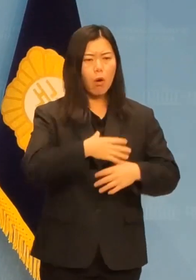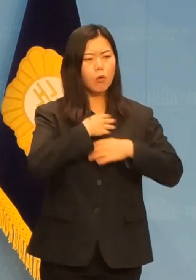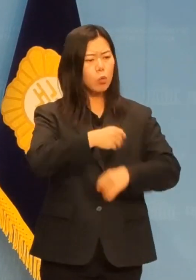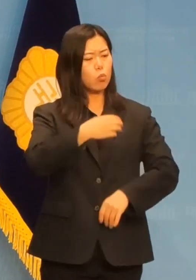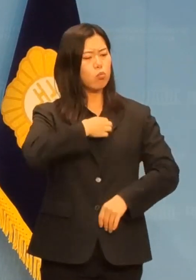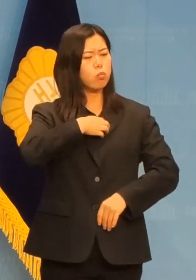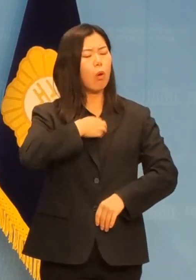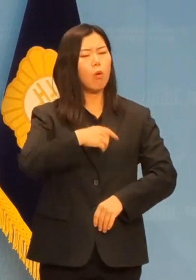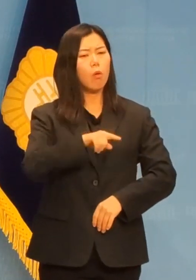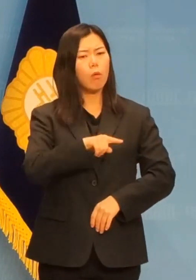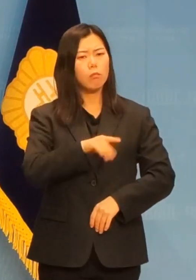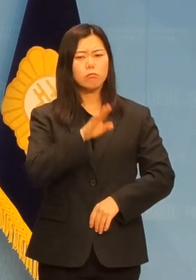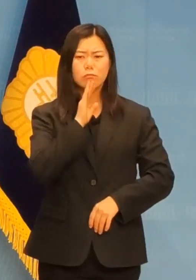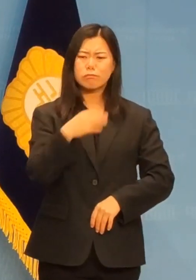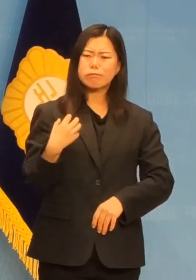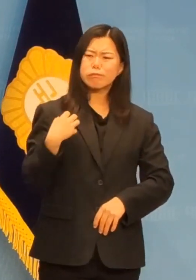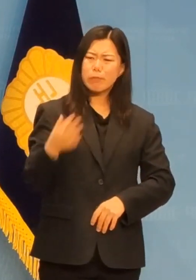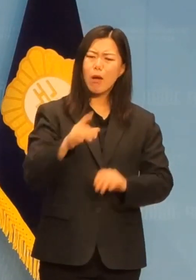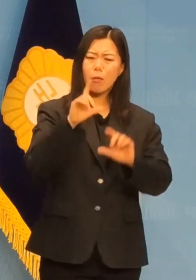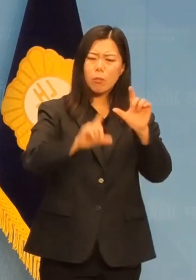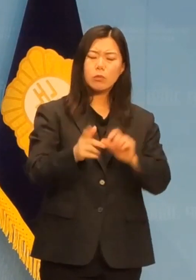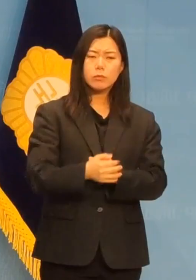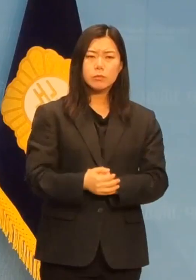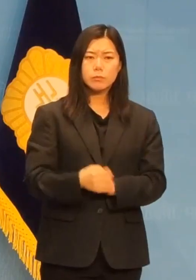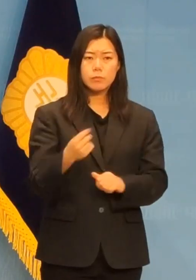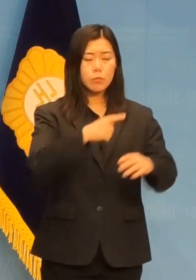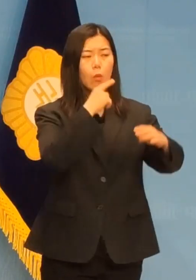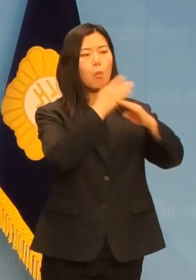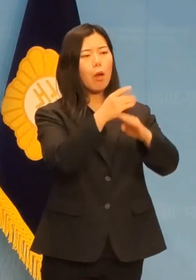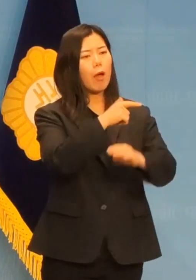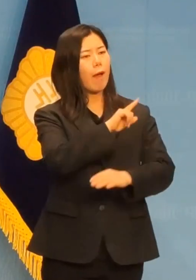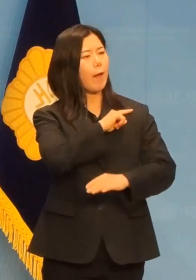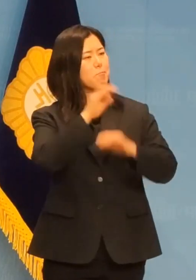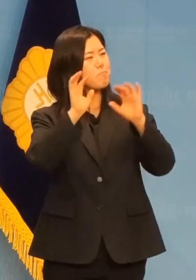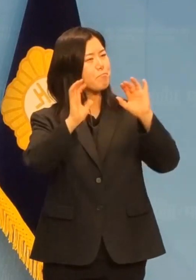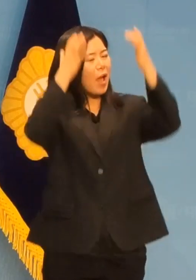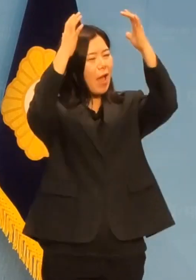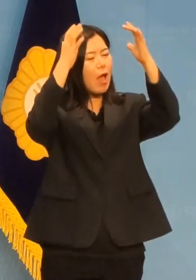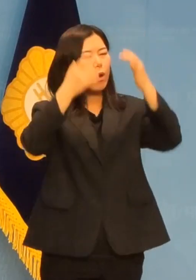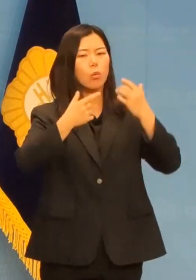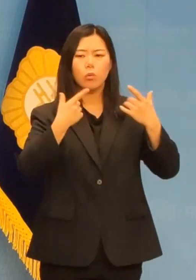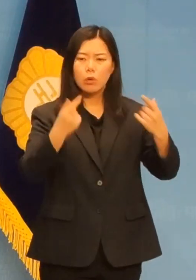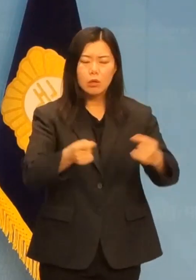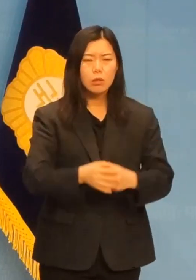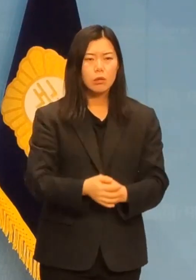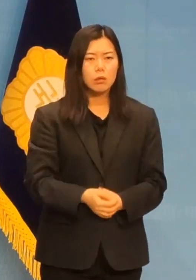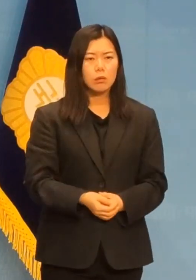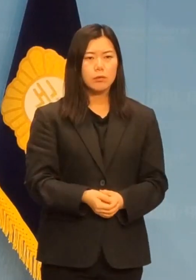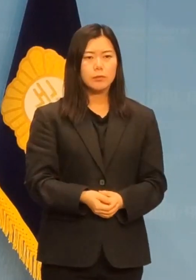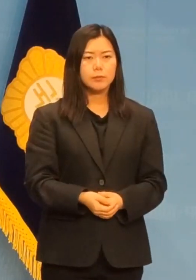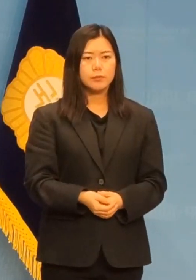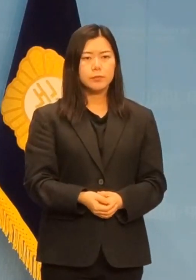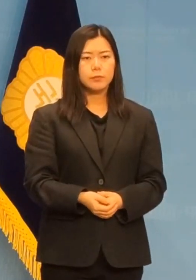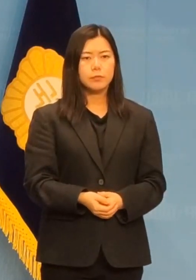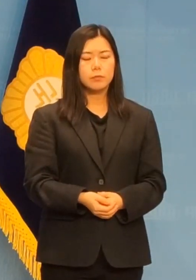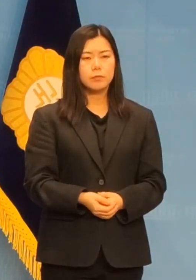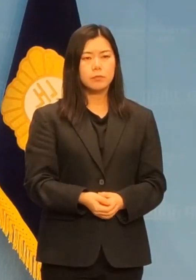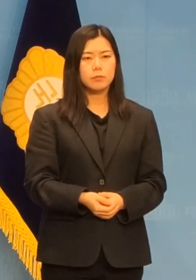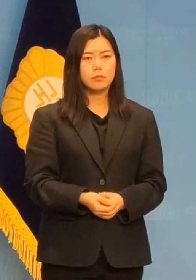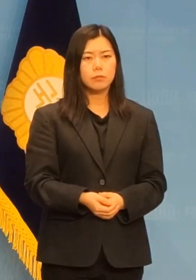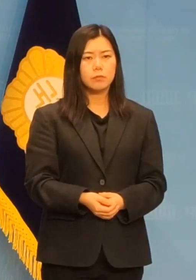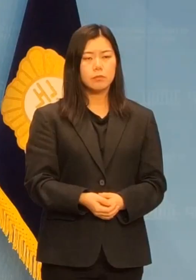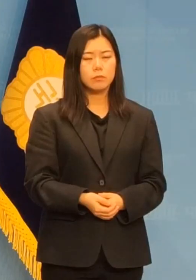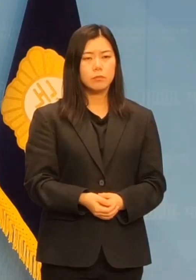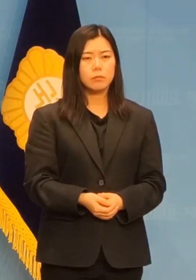빠뜨리는 무책임한 결정이며 북한이 가장 반기는 저강도 도발의 일상화를 자초하는